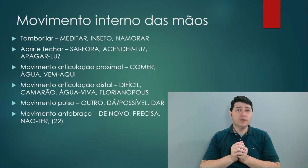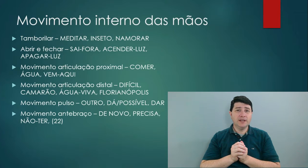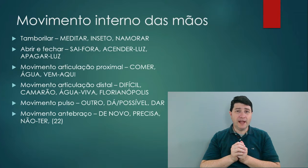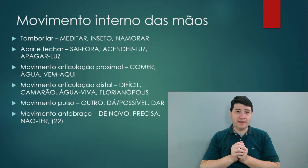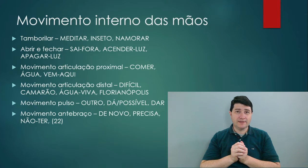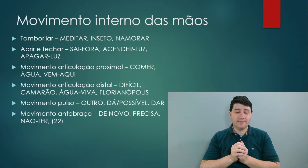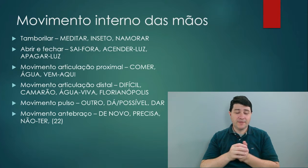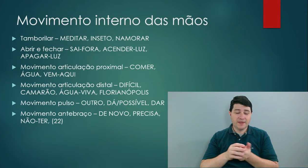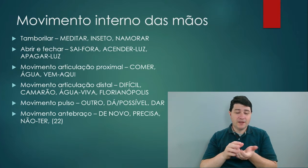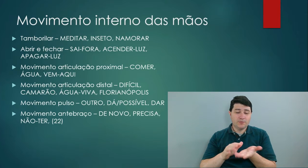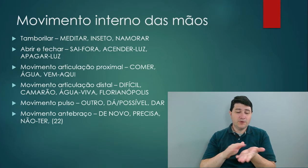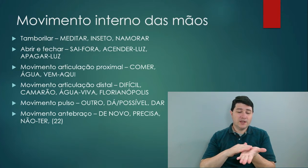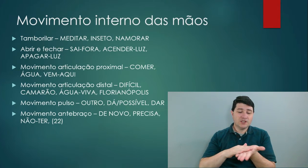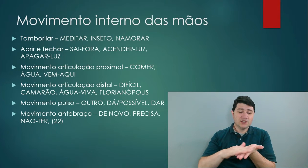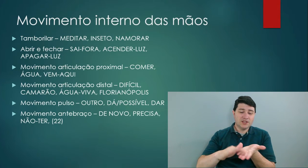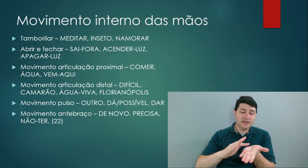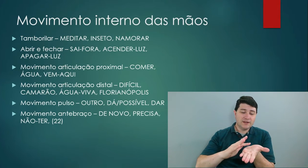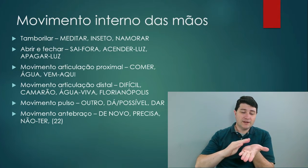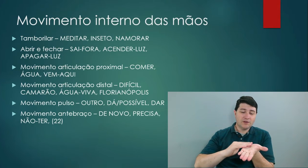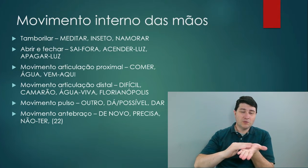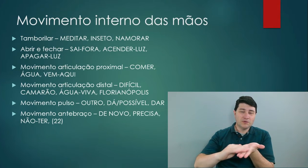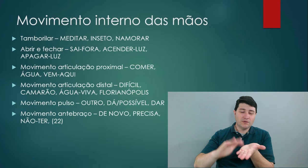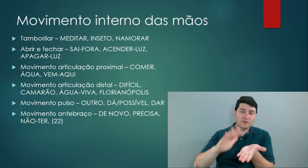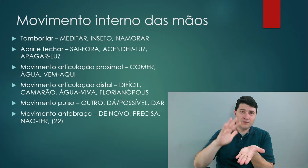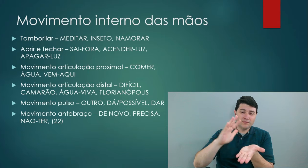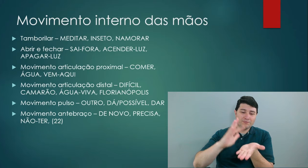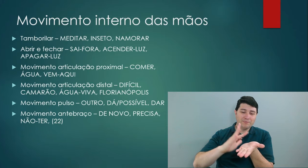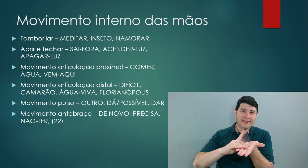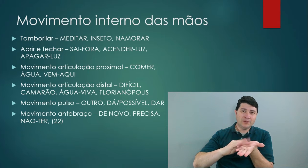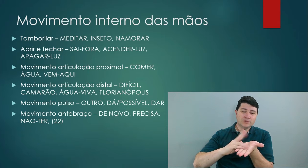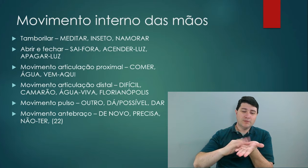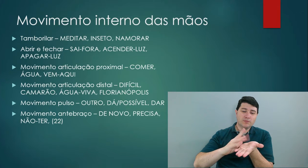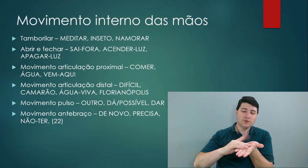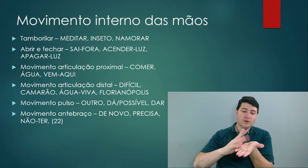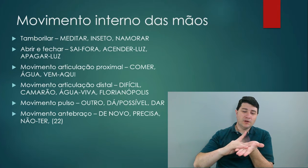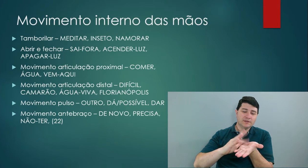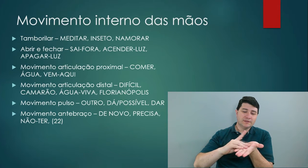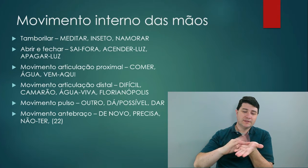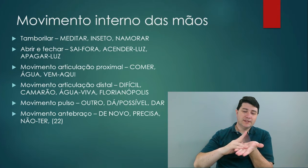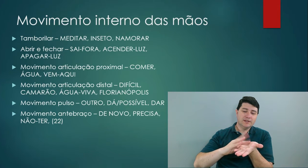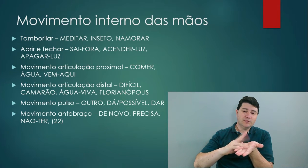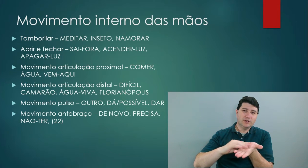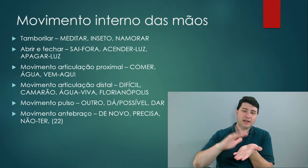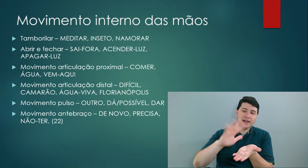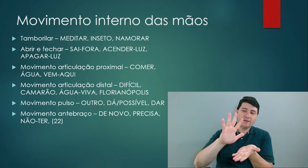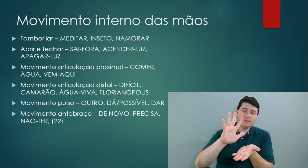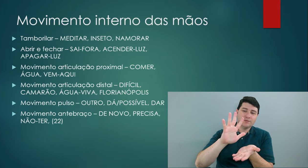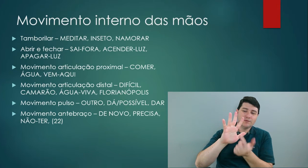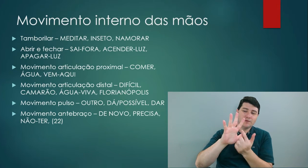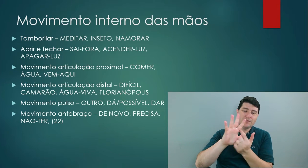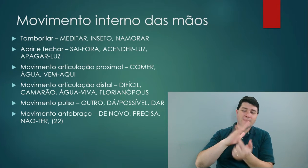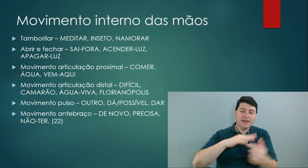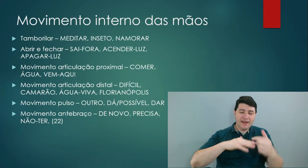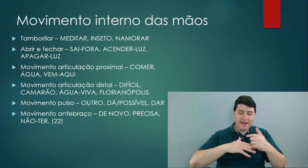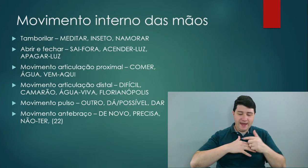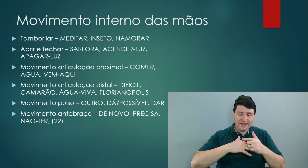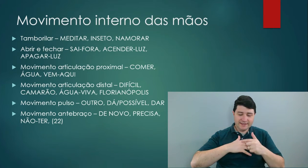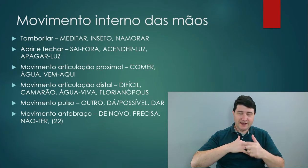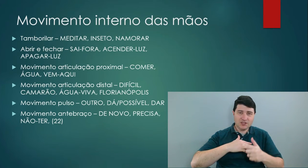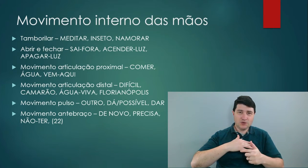tamborilar. Porque a gente tem, é como vou bater um tambor, ó, tamborilar. É essa